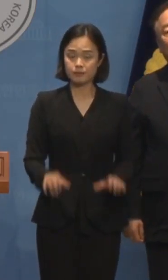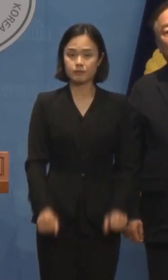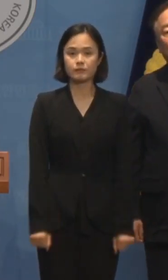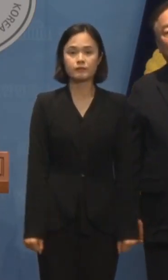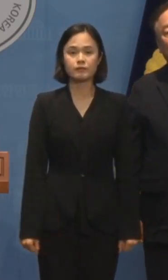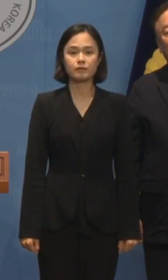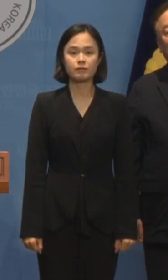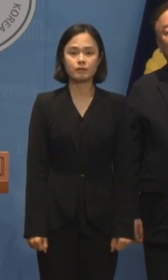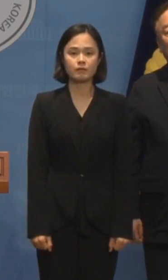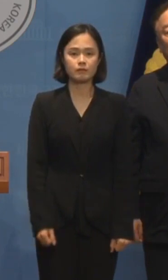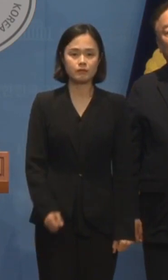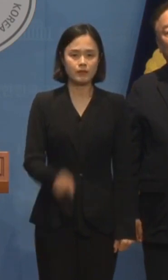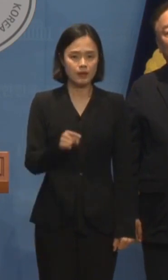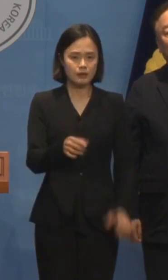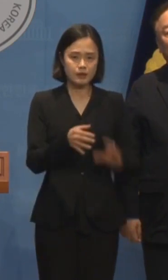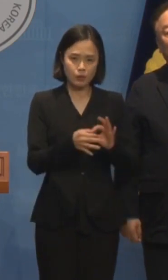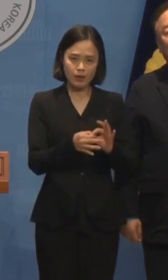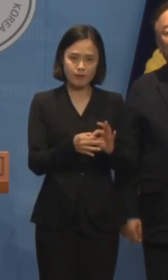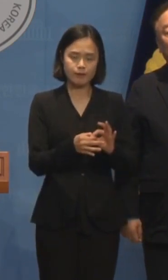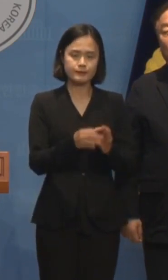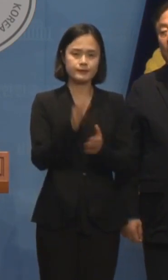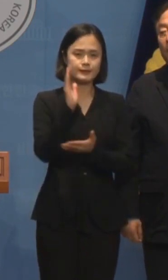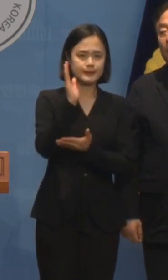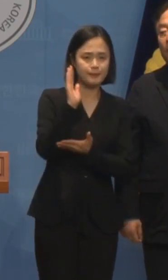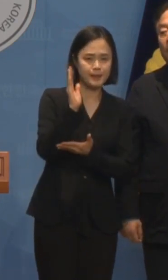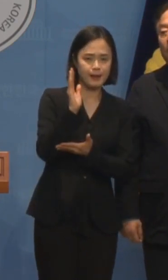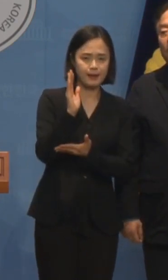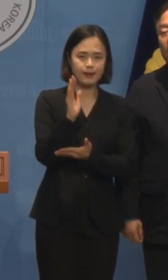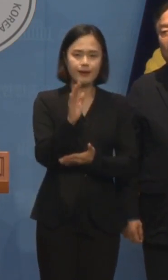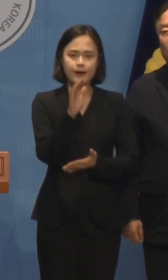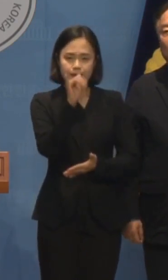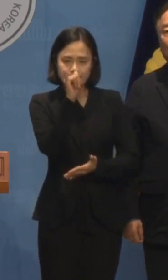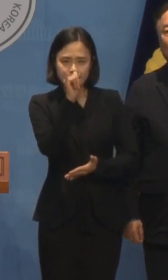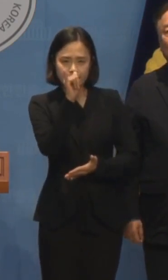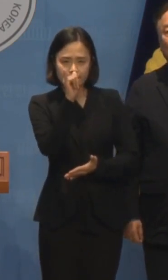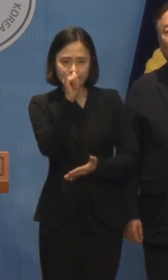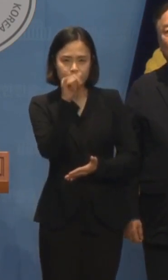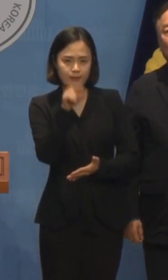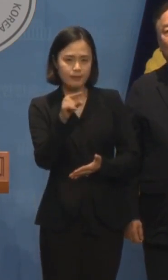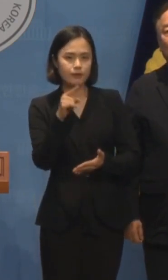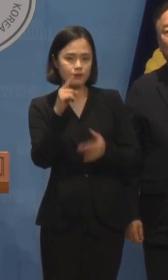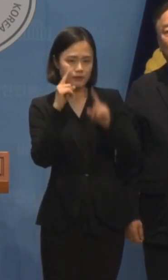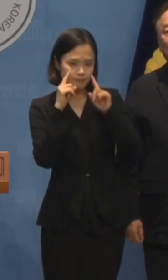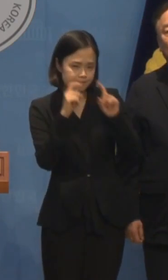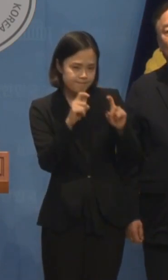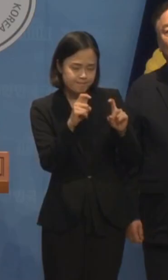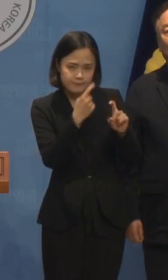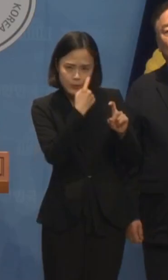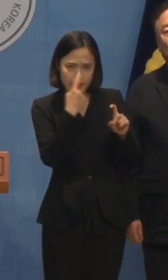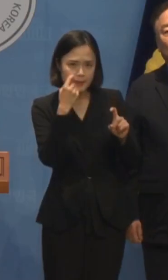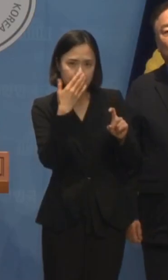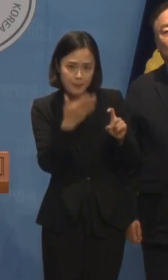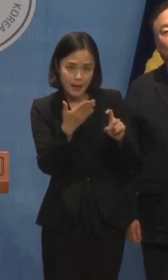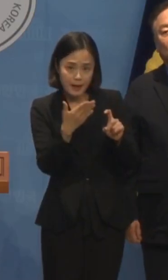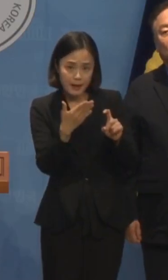연어 세미나가 있었다는 것을 입증할 수 있는 쌍방울 법인의 법인카드